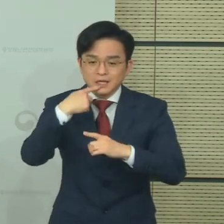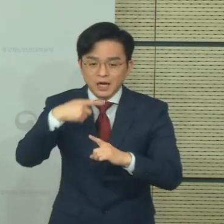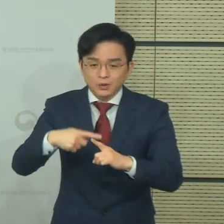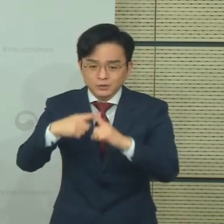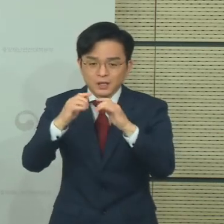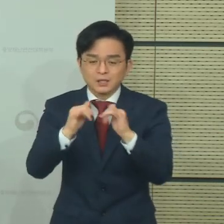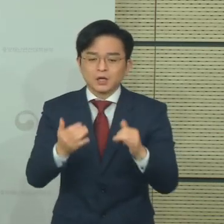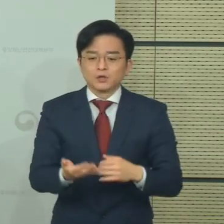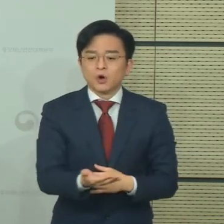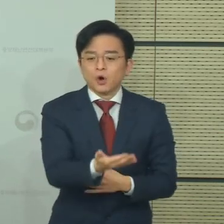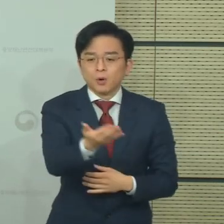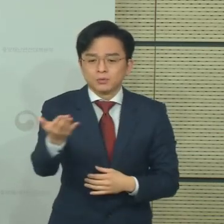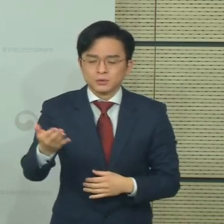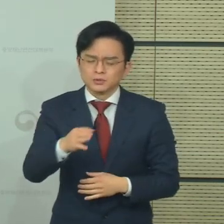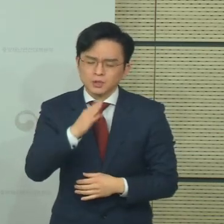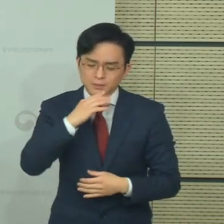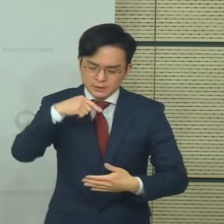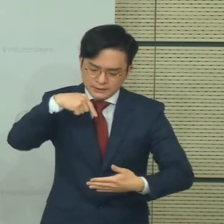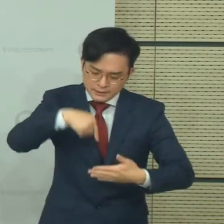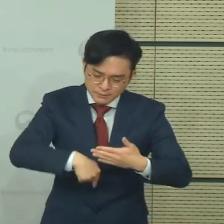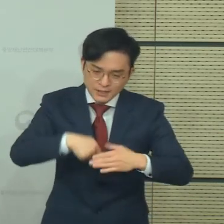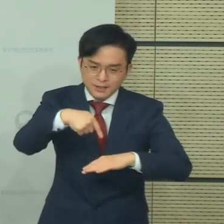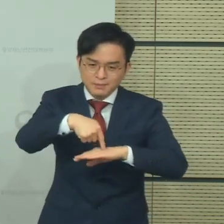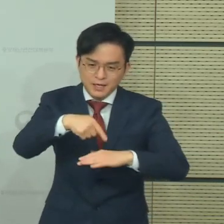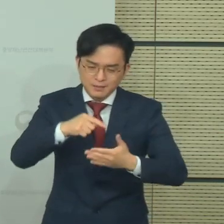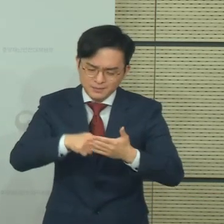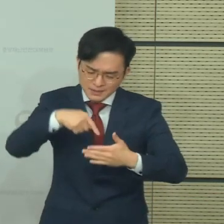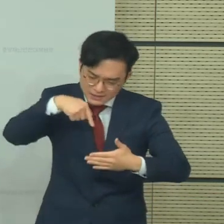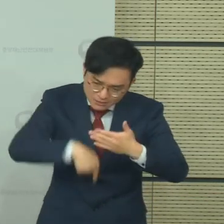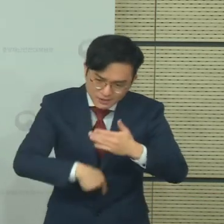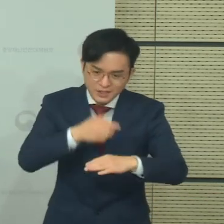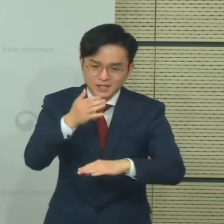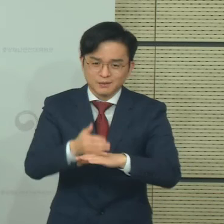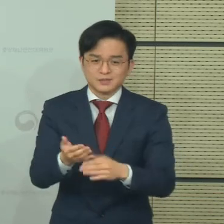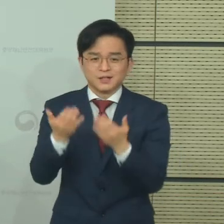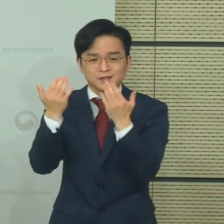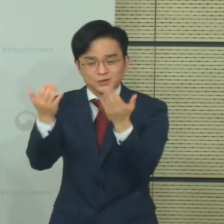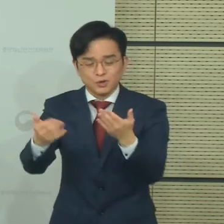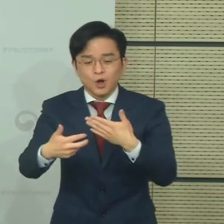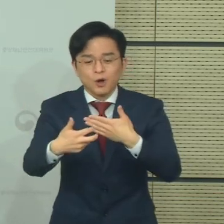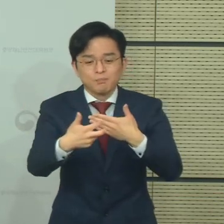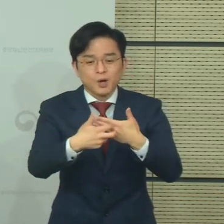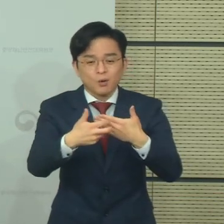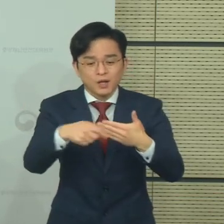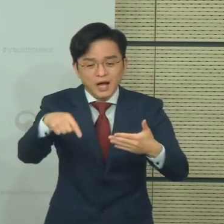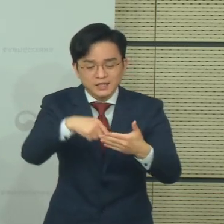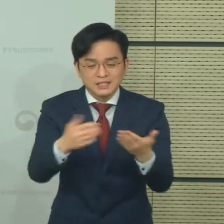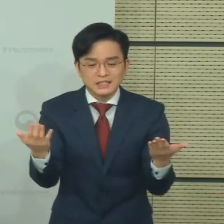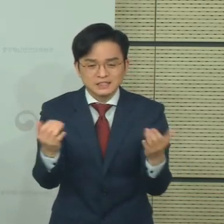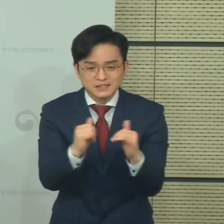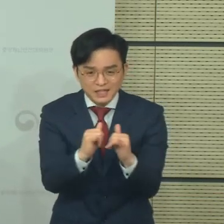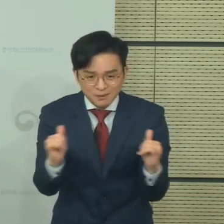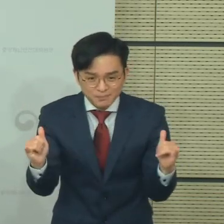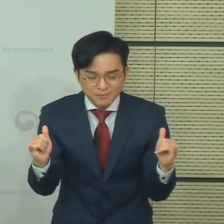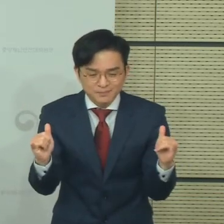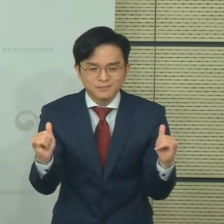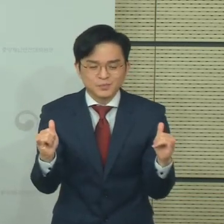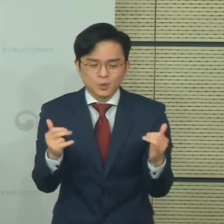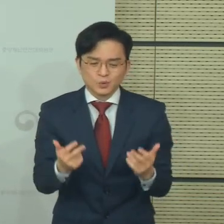깊이 감사를 드리고 또 병원에서 종사하시는 분들 또 묵묵히 현장에서 일을 하고